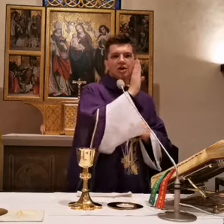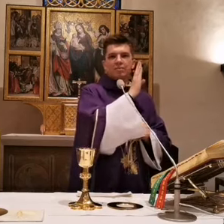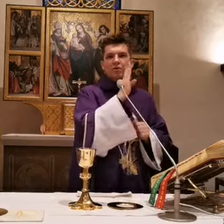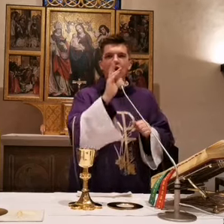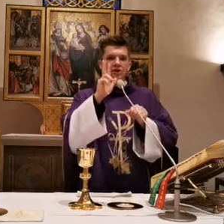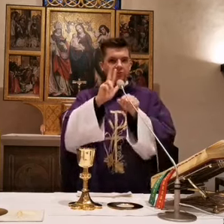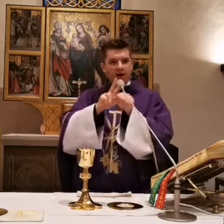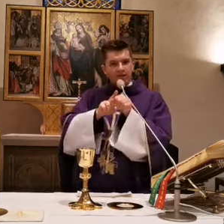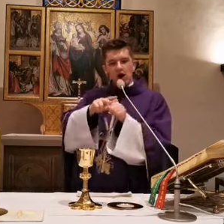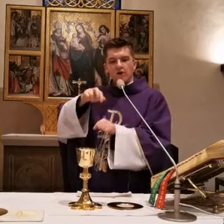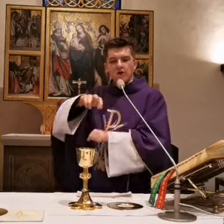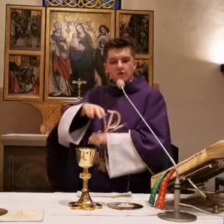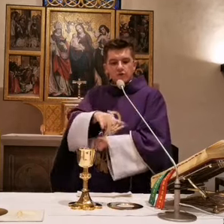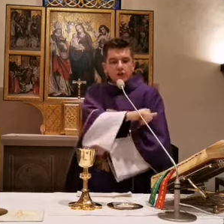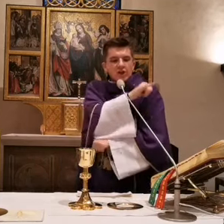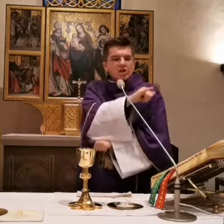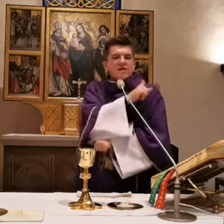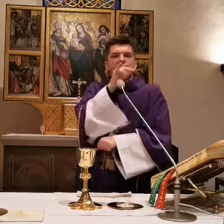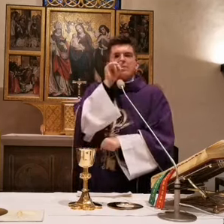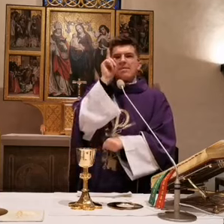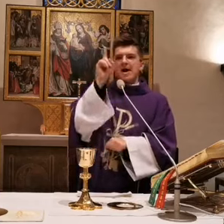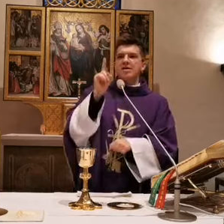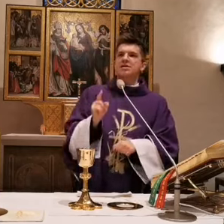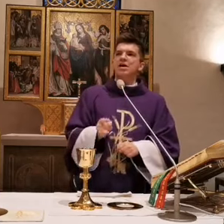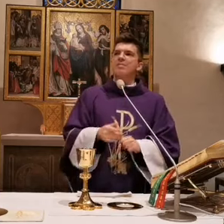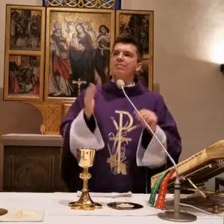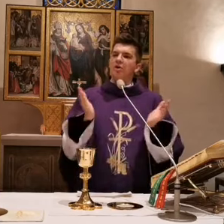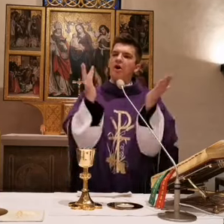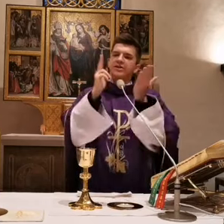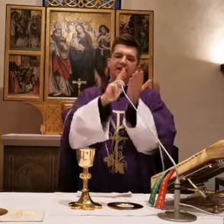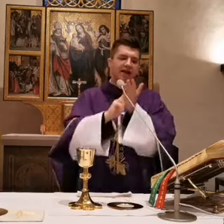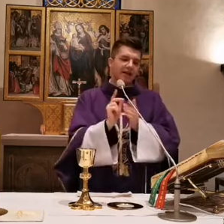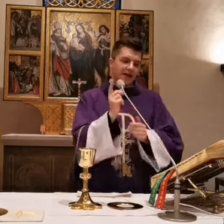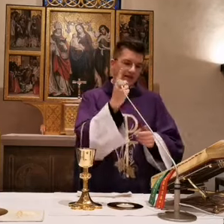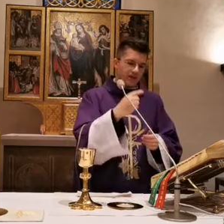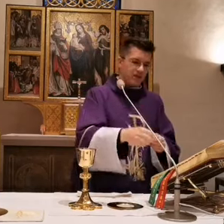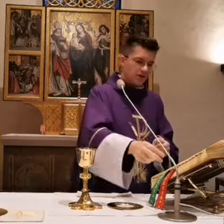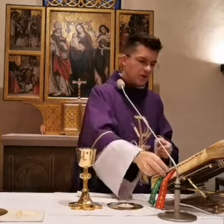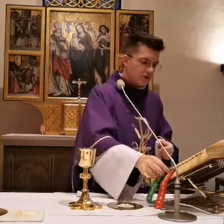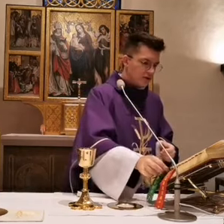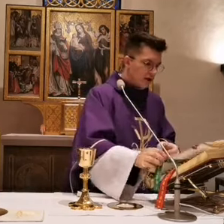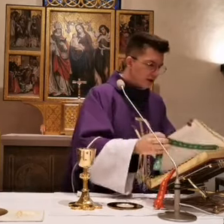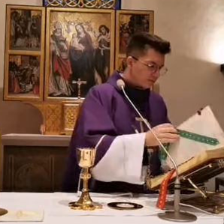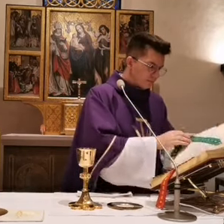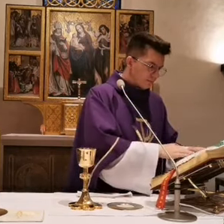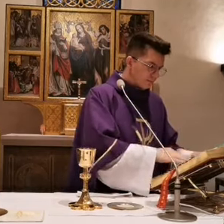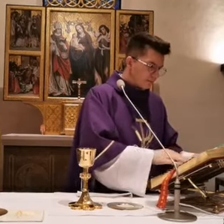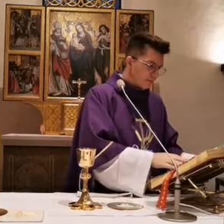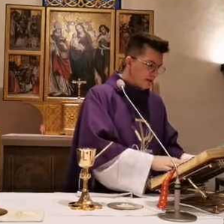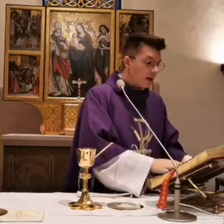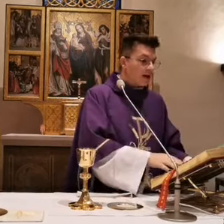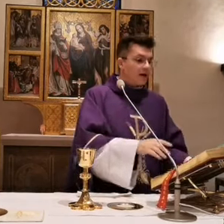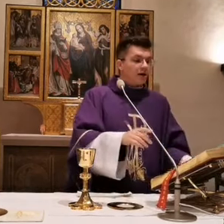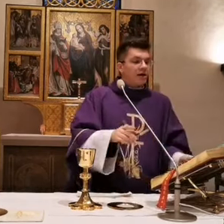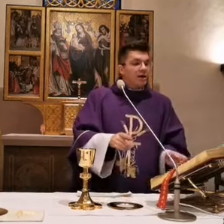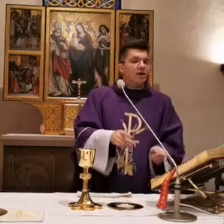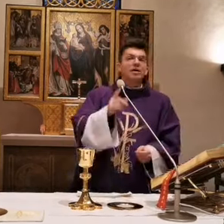wysokości, błogosławiony, który idzie w imię Pańskie. Hosanna na wysokości.